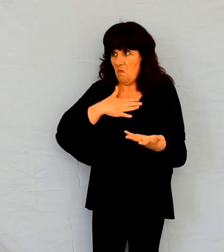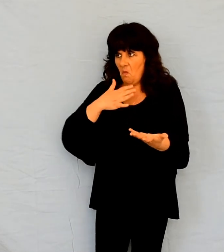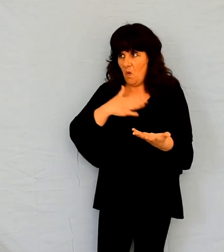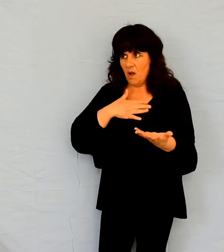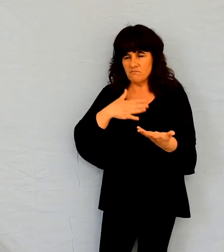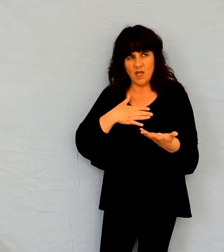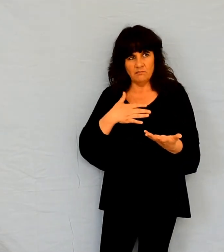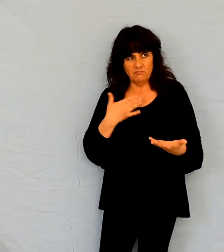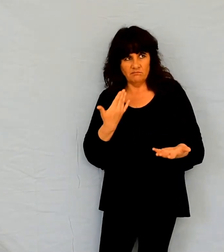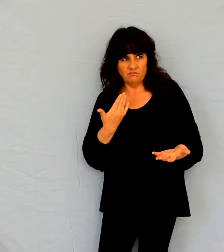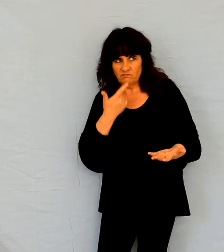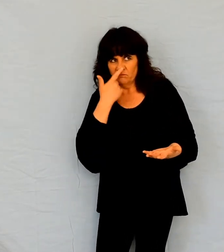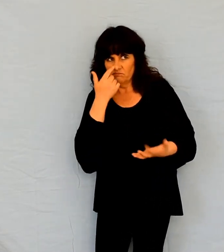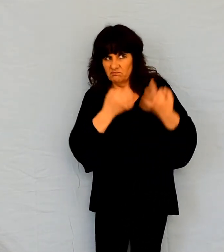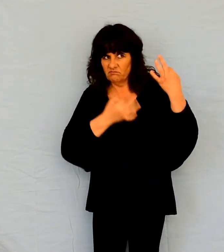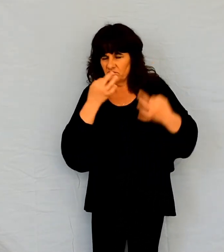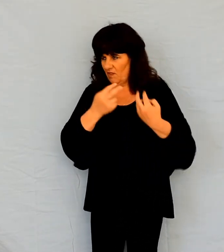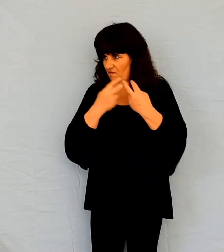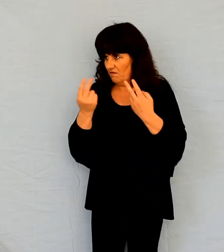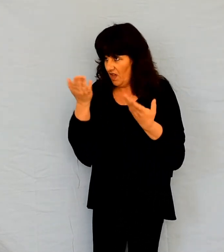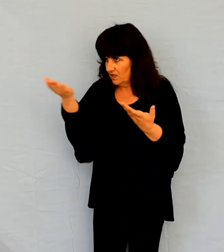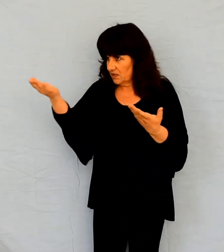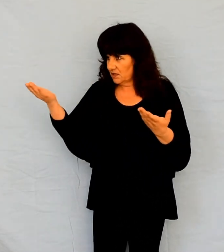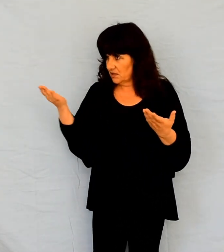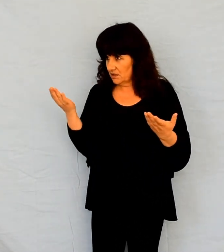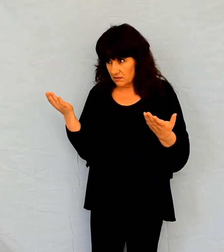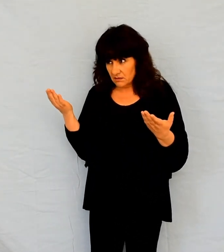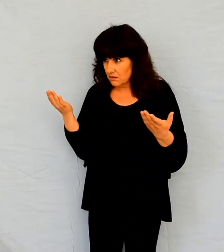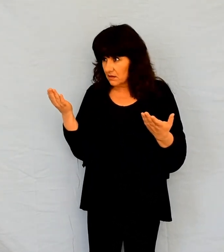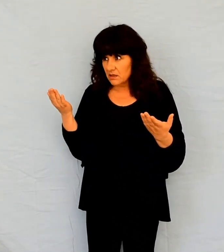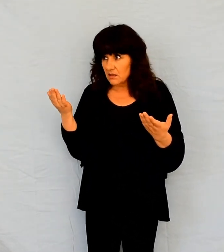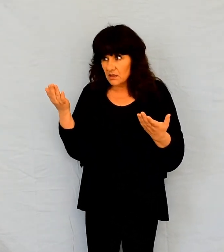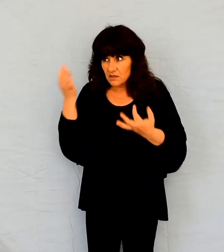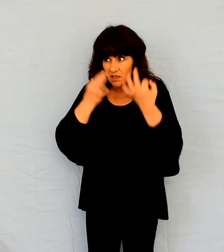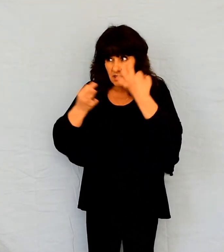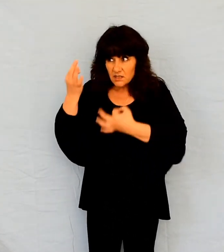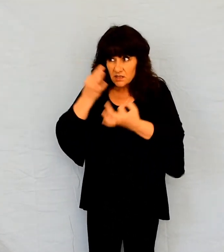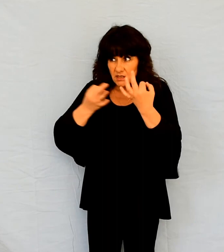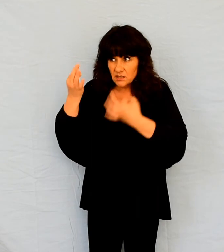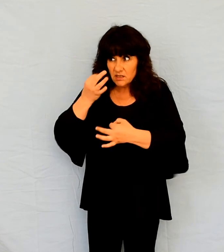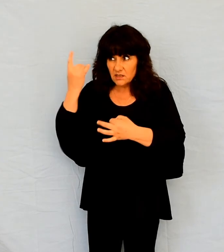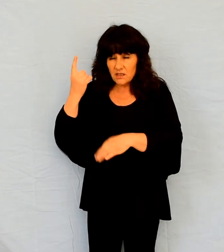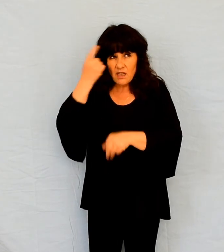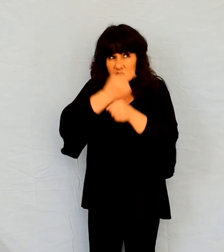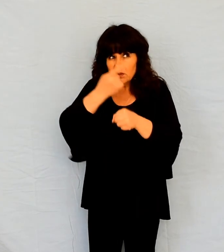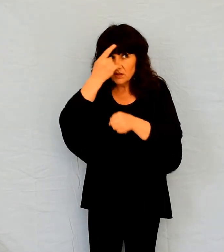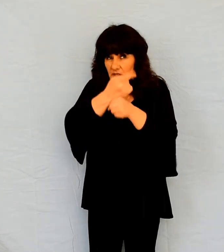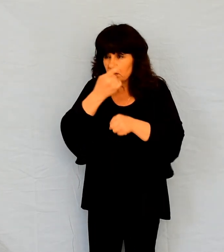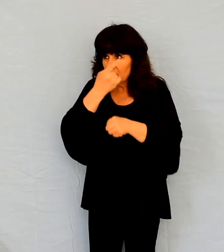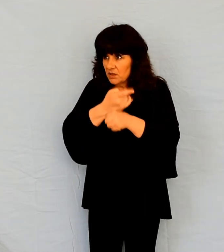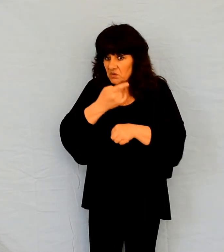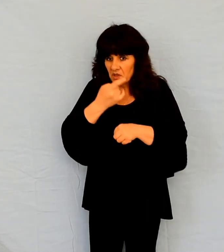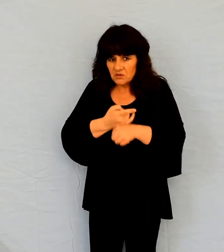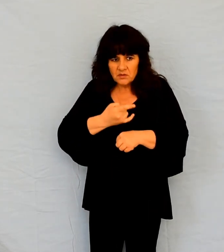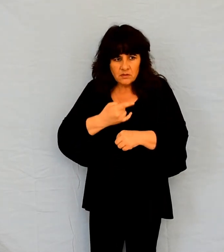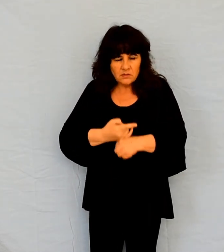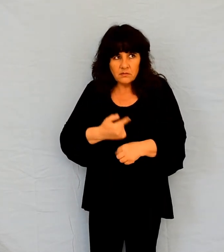instruit l'affaire devant vous, et parmi les faits dont vous l'accusez, je n'ai trouvé chez cet homme